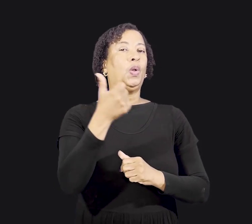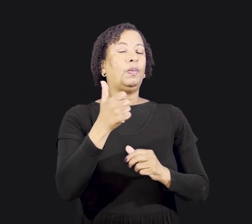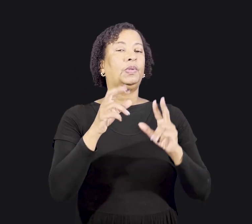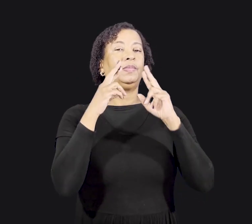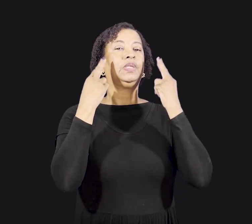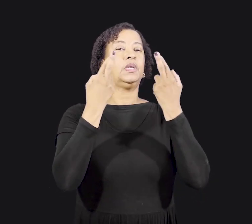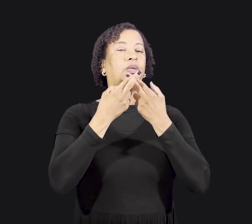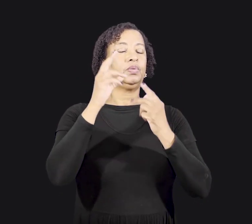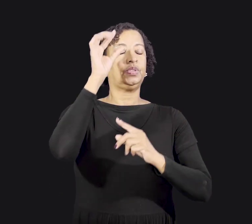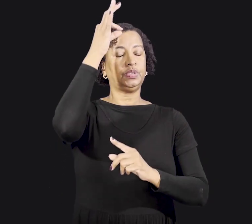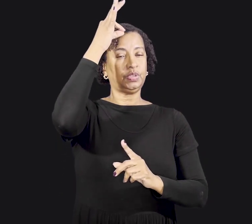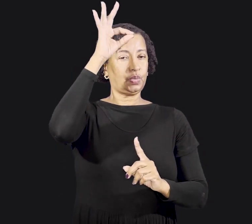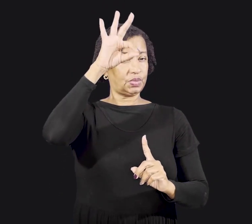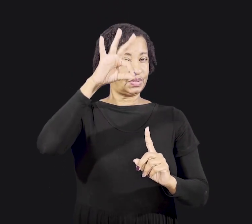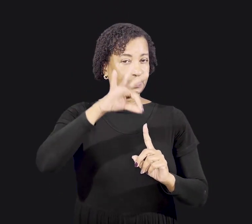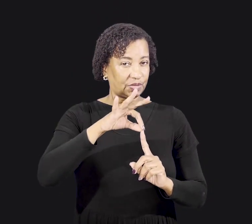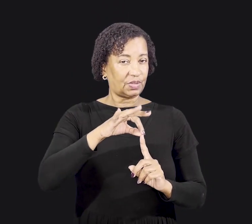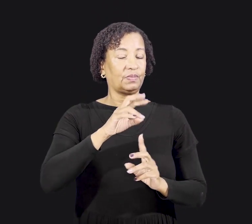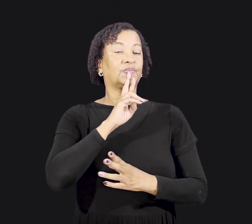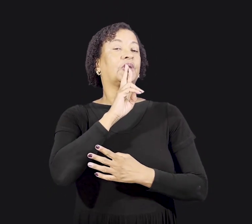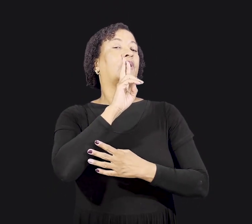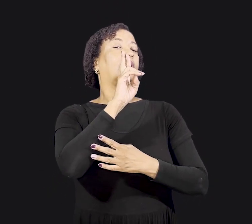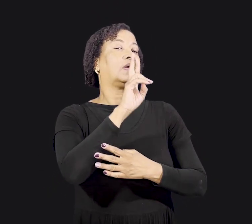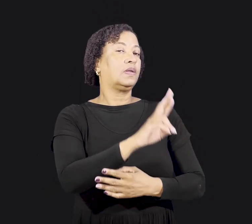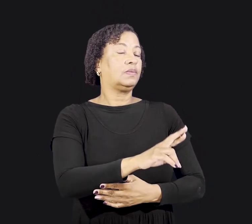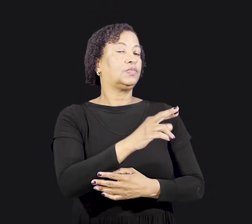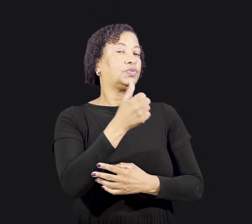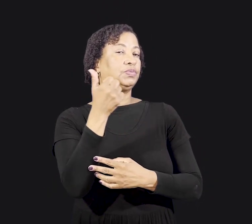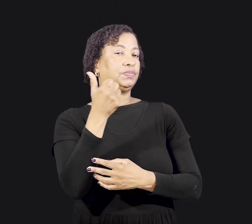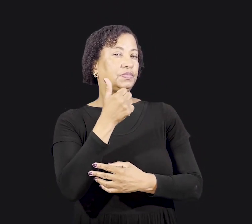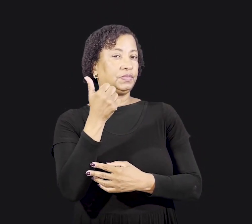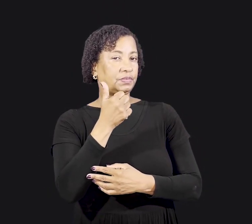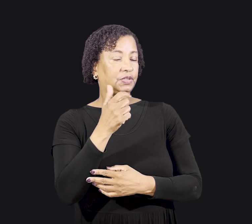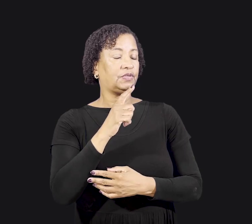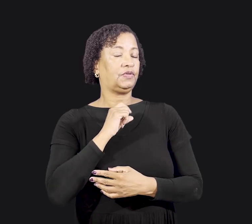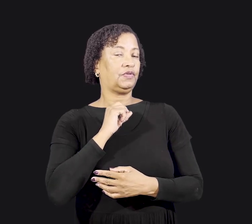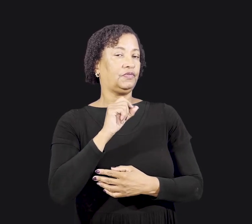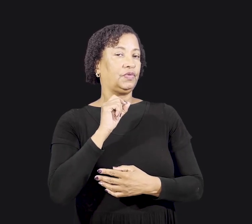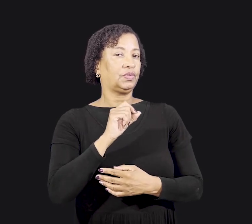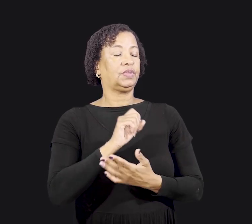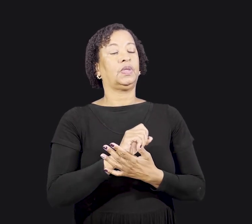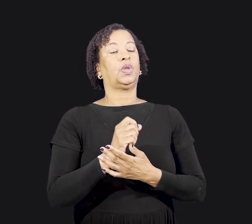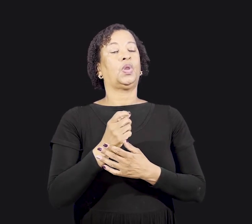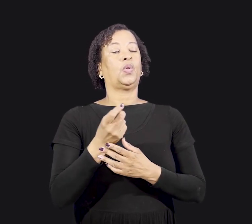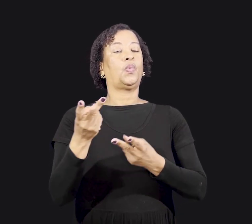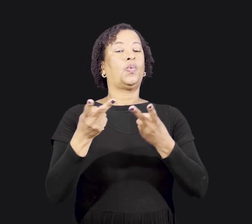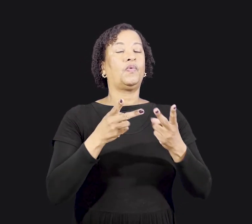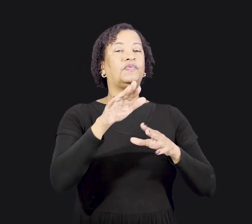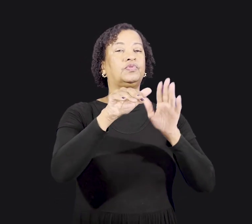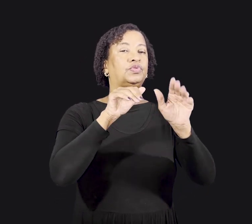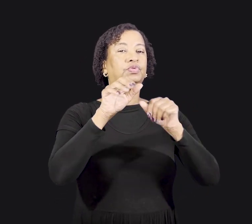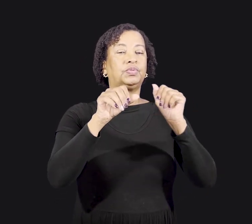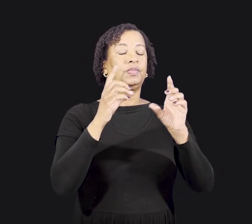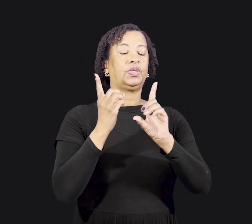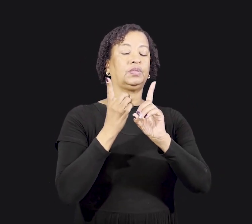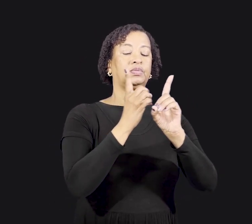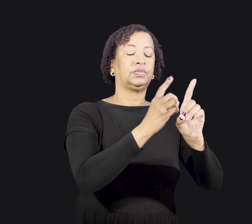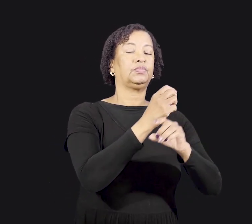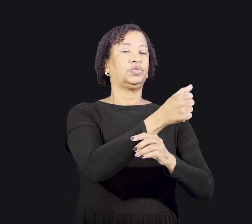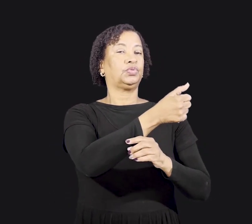retiro espiritual. Um dos resultados do primeiro retiro espiritual foi o recrutamento dos 12 apóstolos. Eles foram